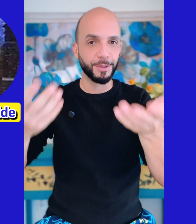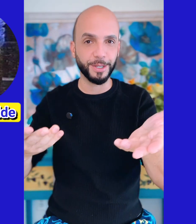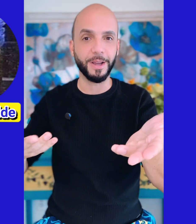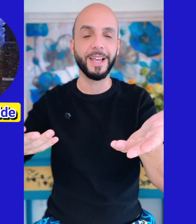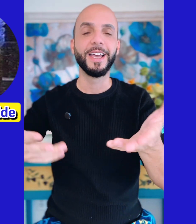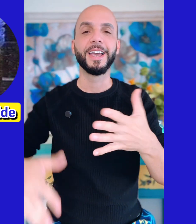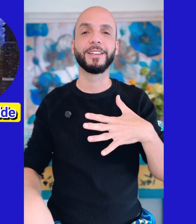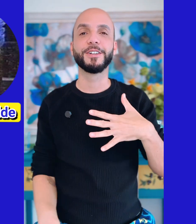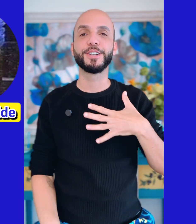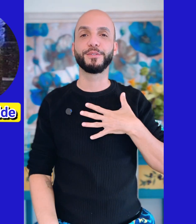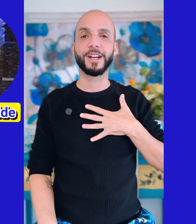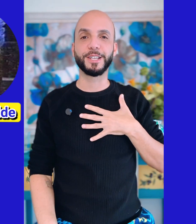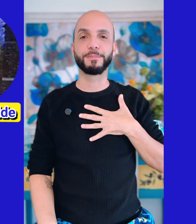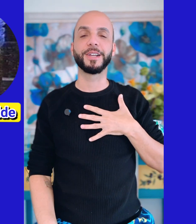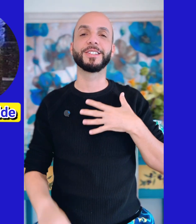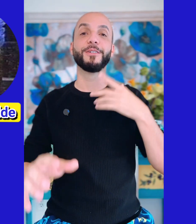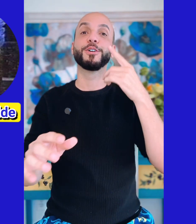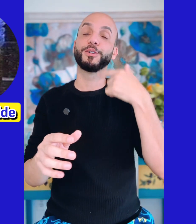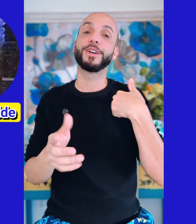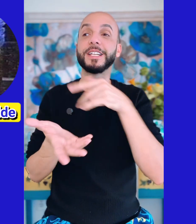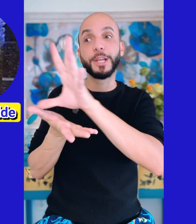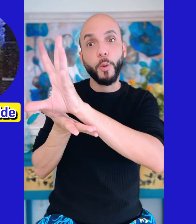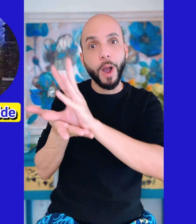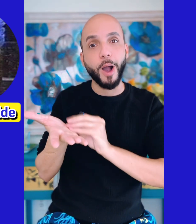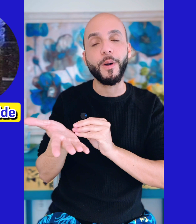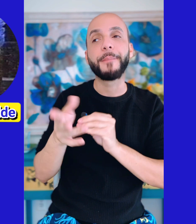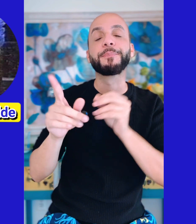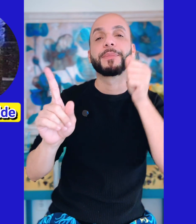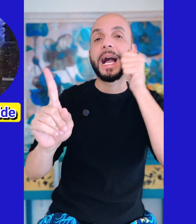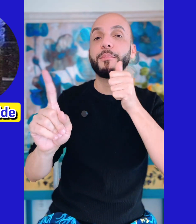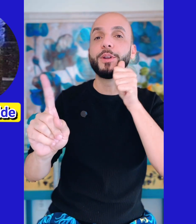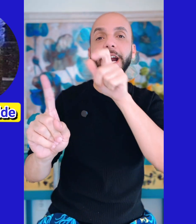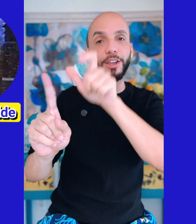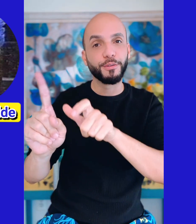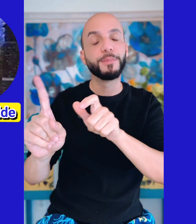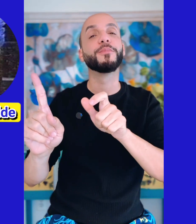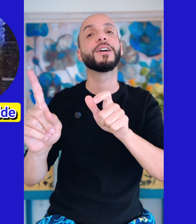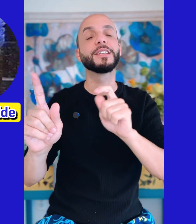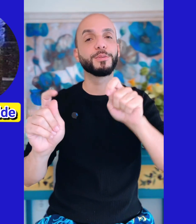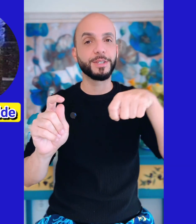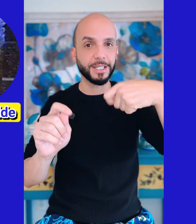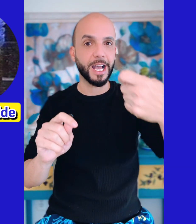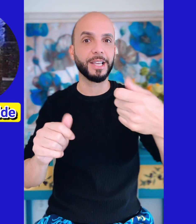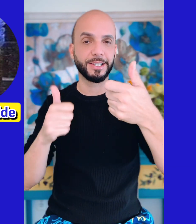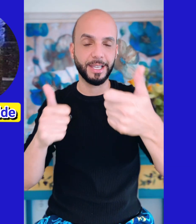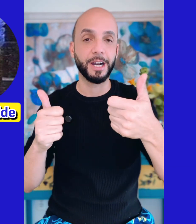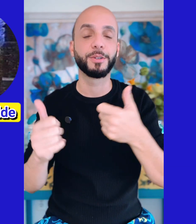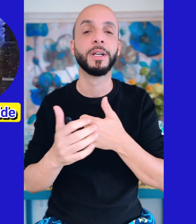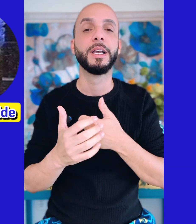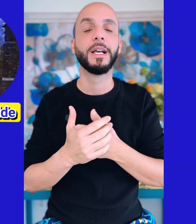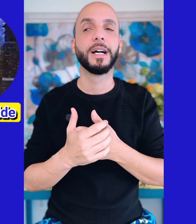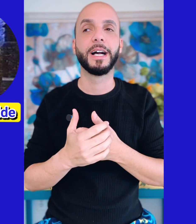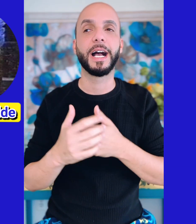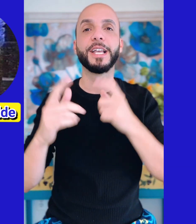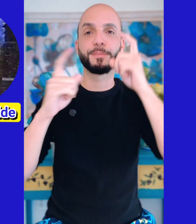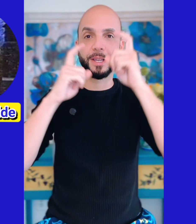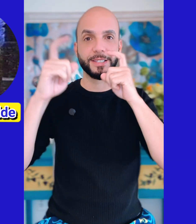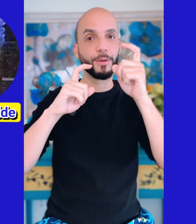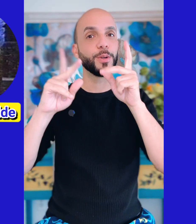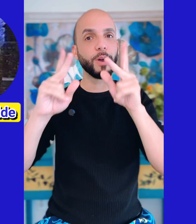não é? Então a gente faz a expressão, eu tô fazendo igual a mulher que eu vi fazendo os sinais, certo? A expressão igual,